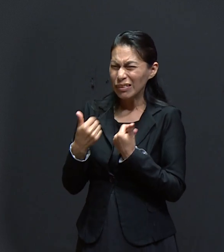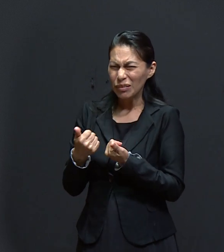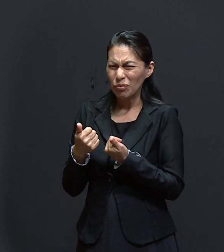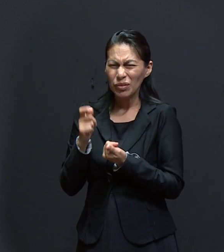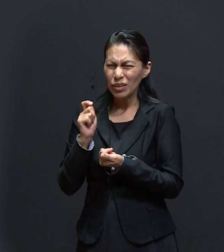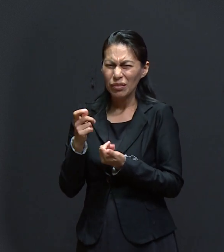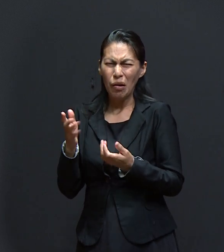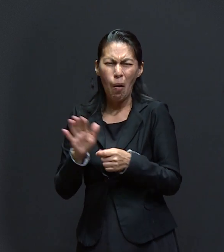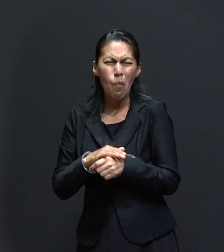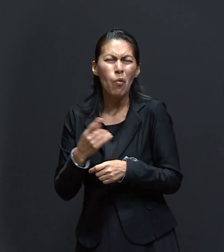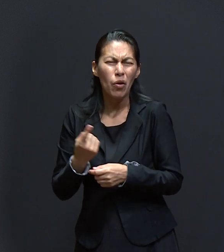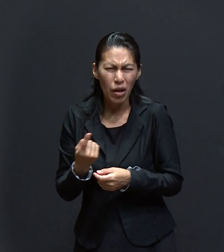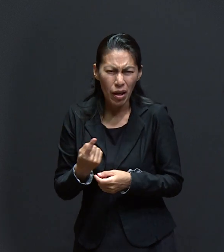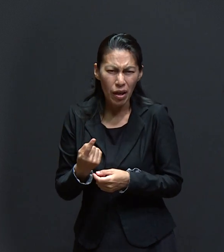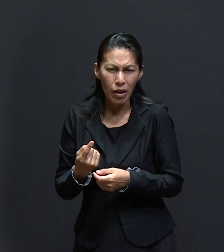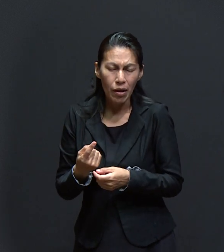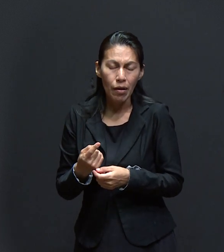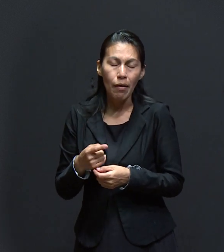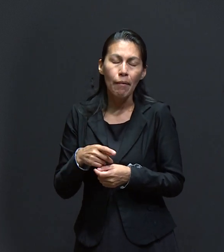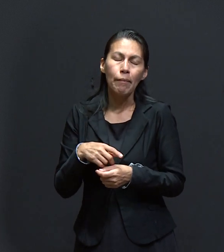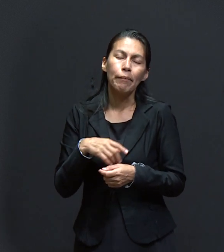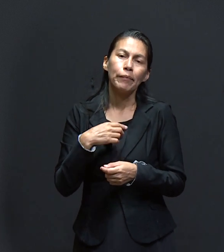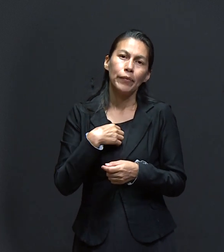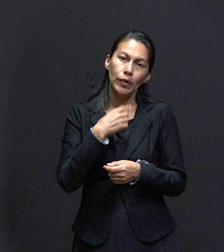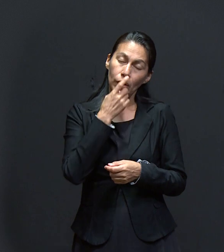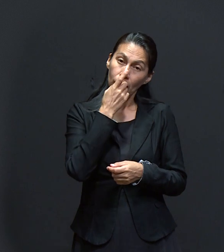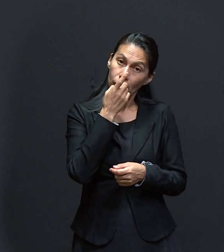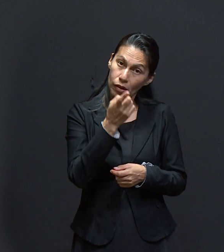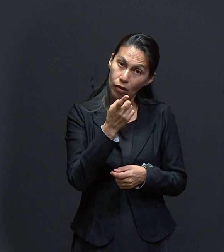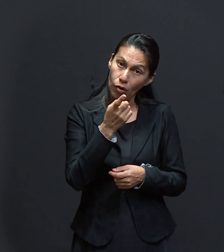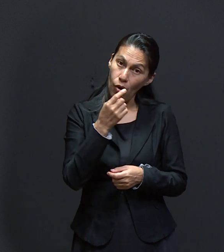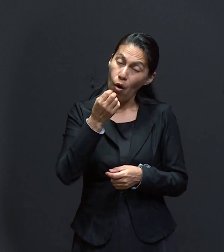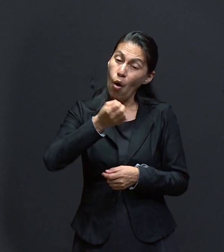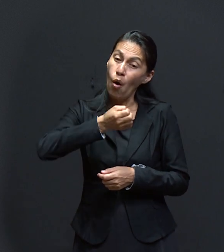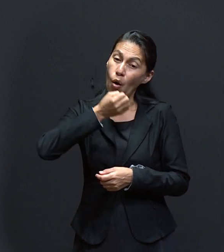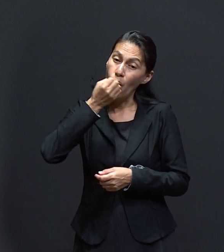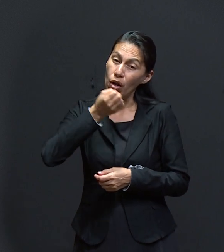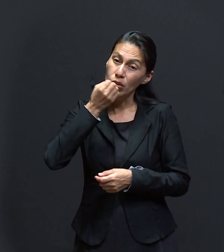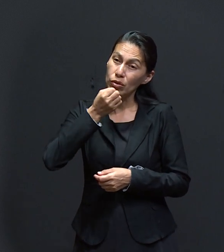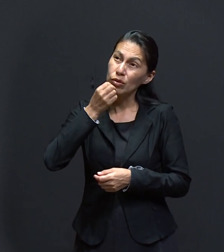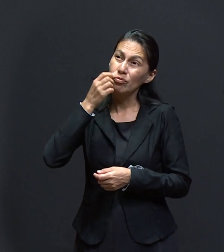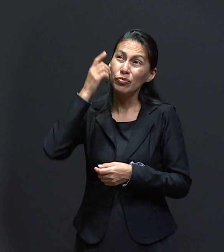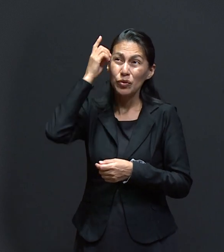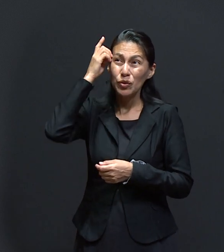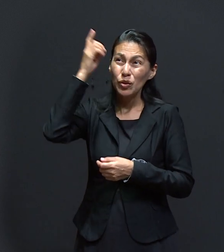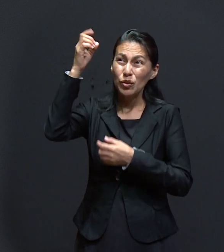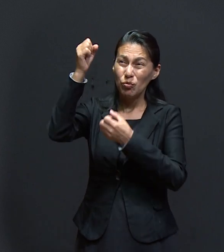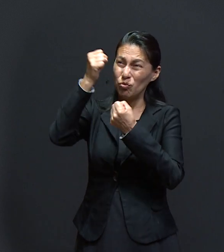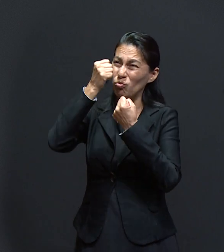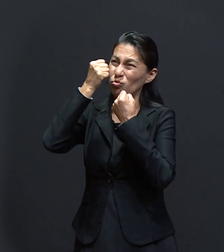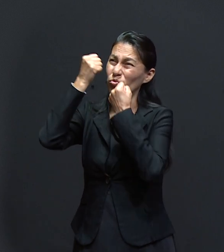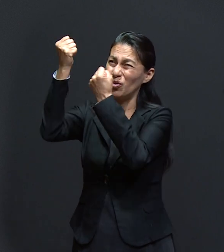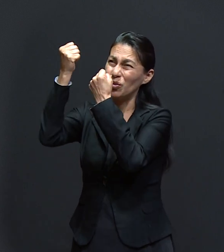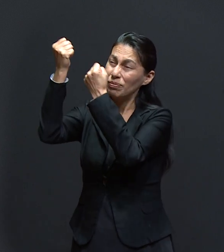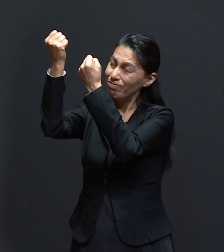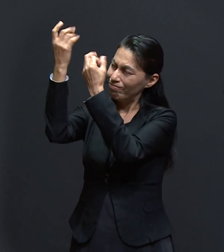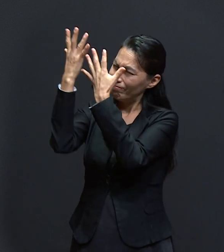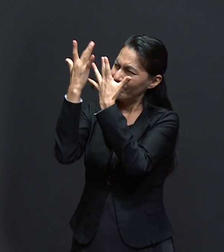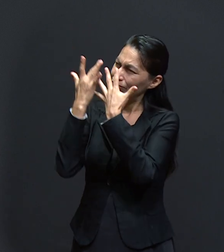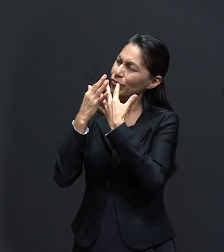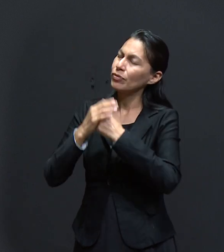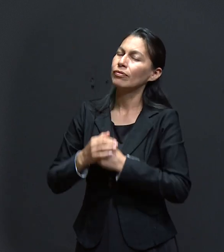como no reconocemos no entendemos en su plenitud porque oración quiero repetir es una arma en un campo